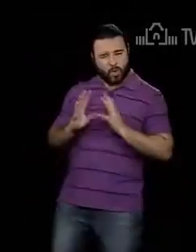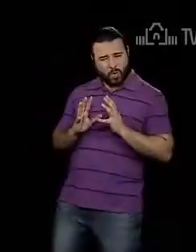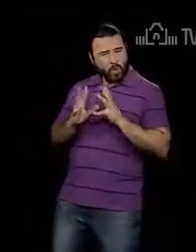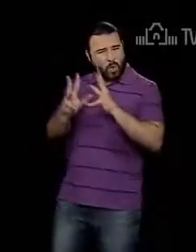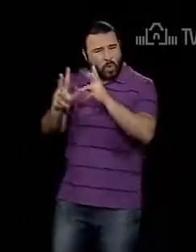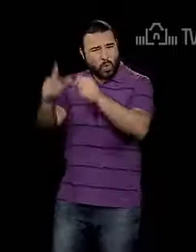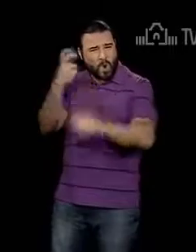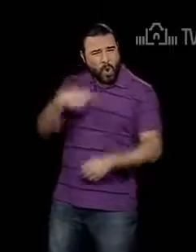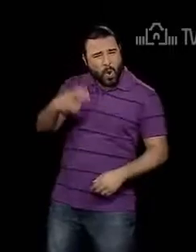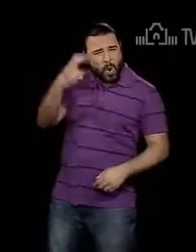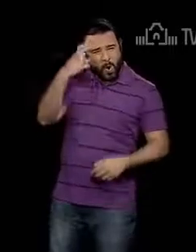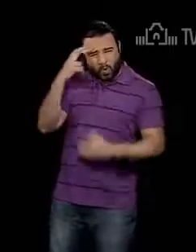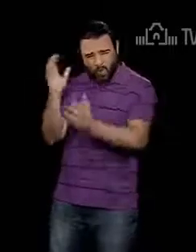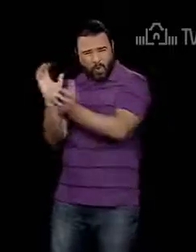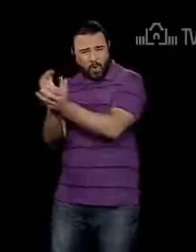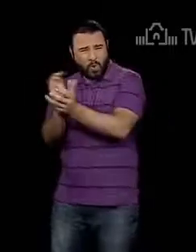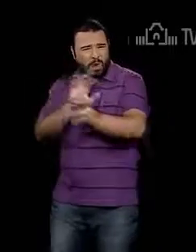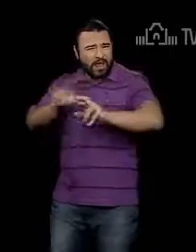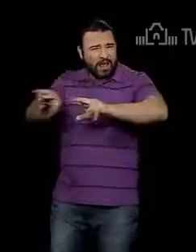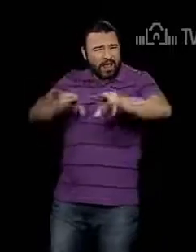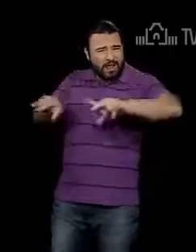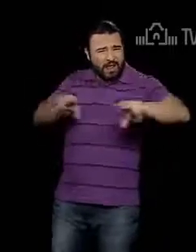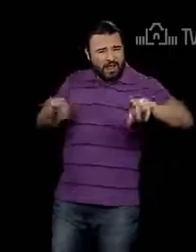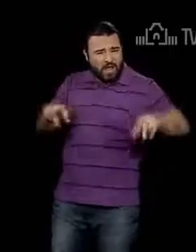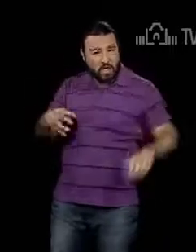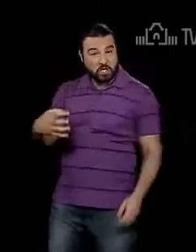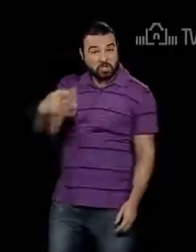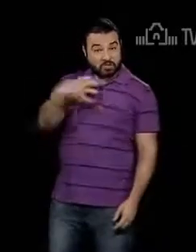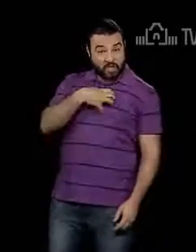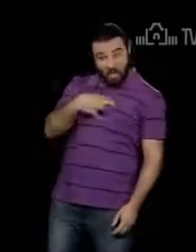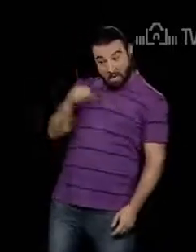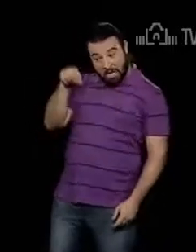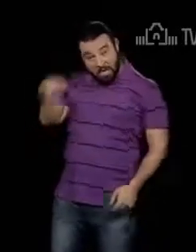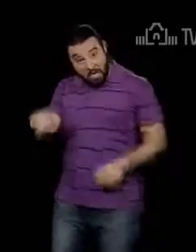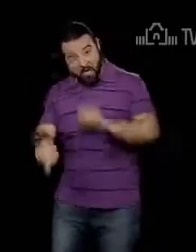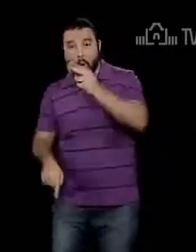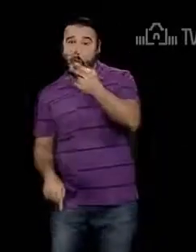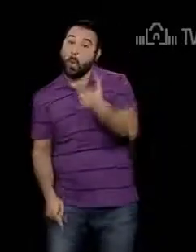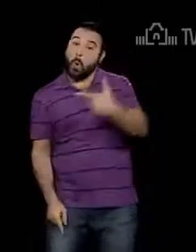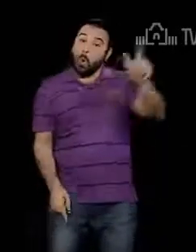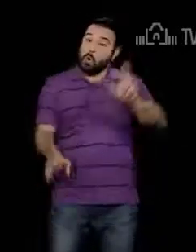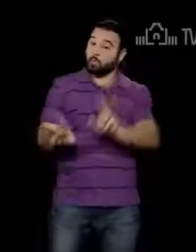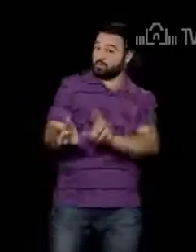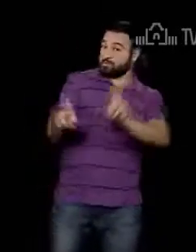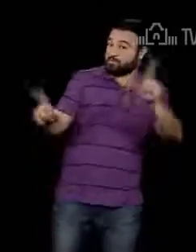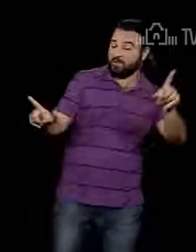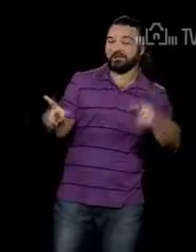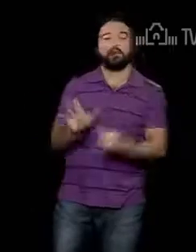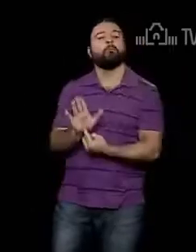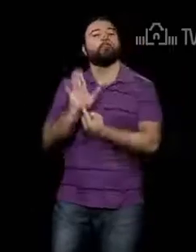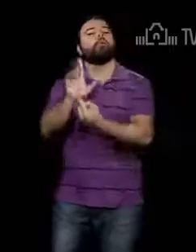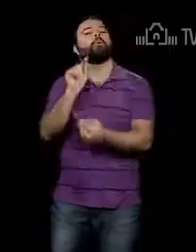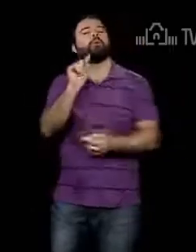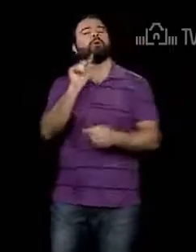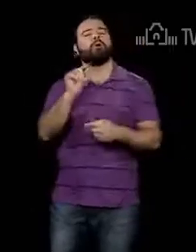Todas as culturas, de uma forma ou de outra, refletem as